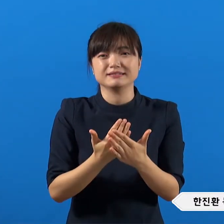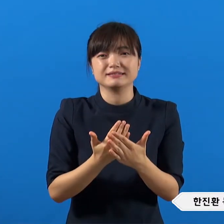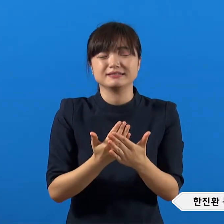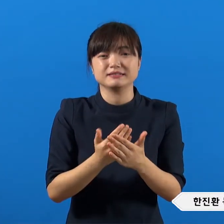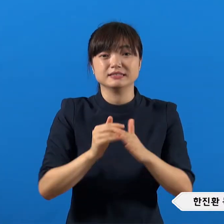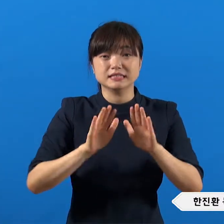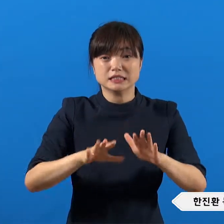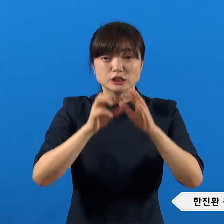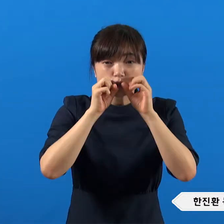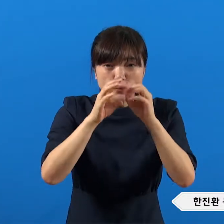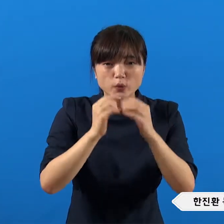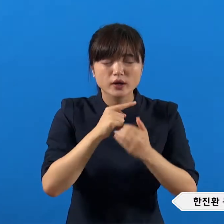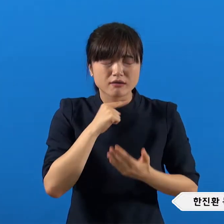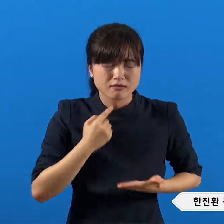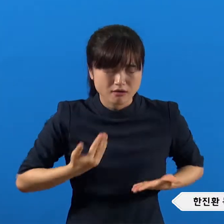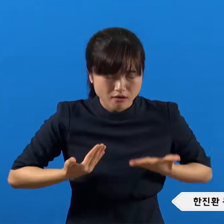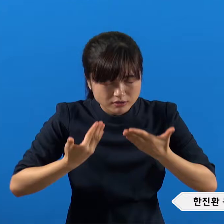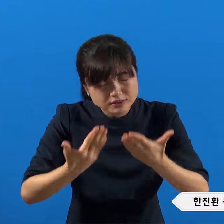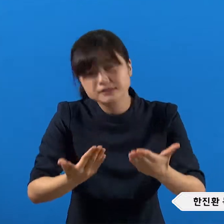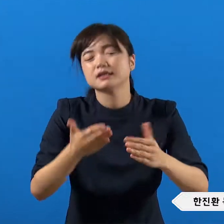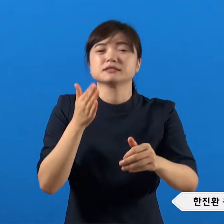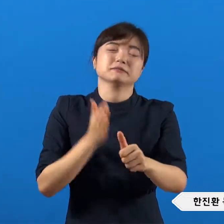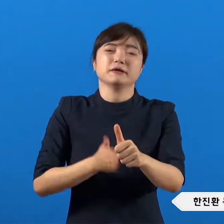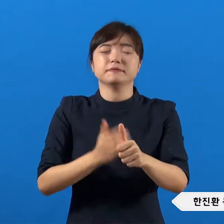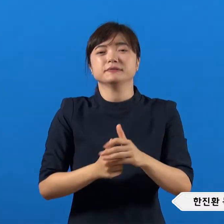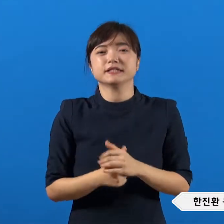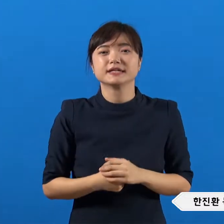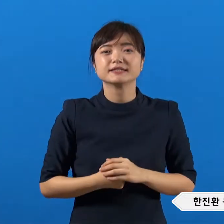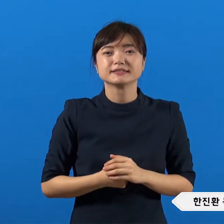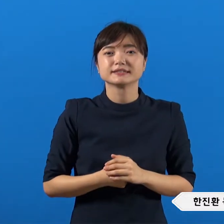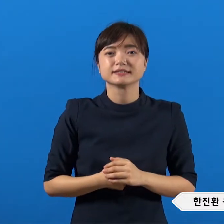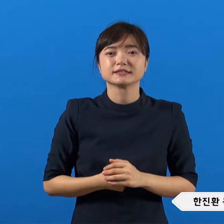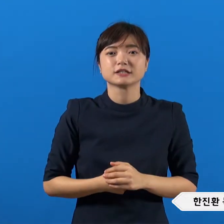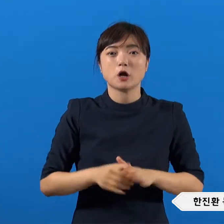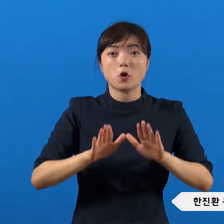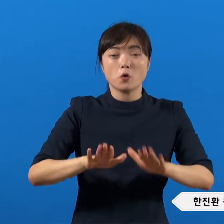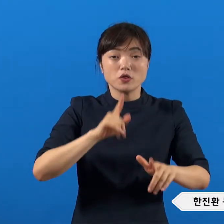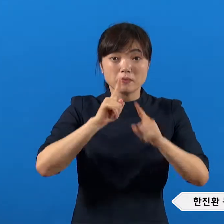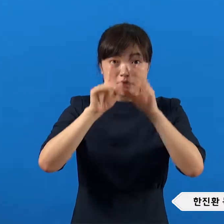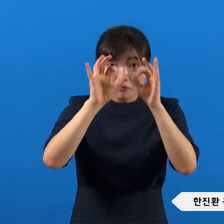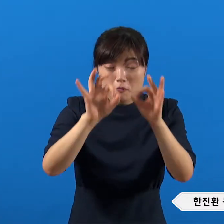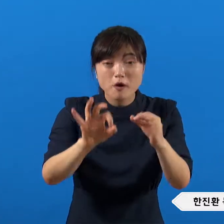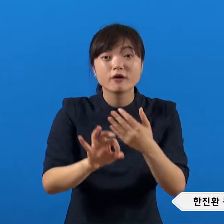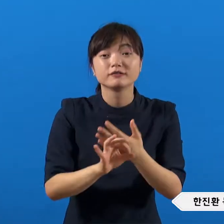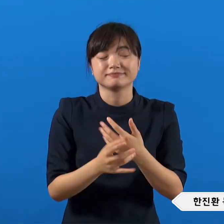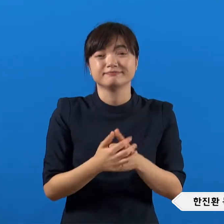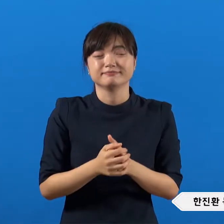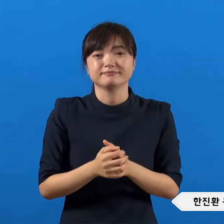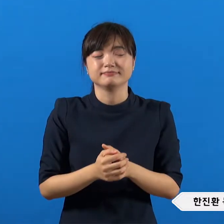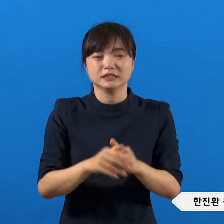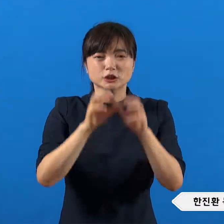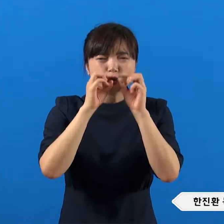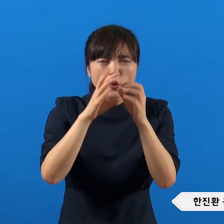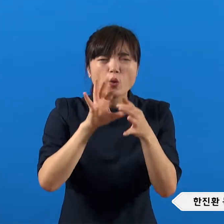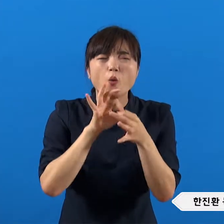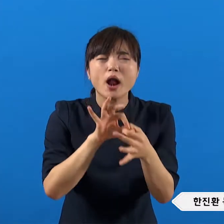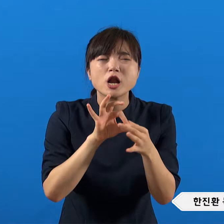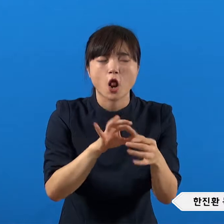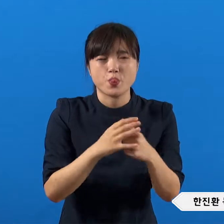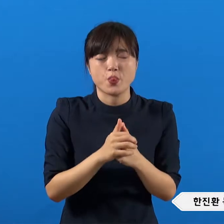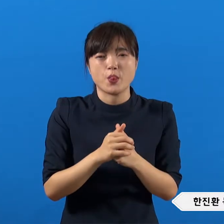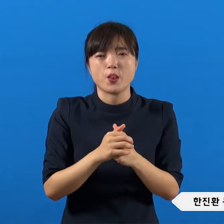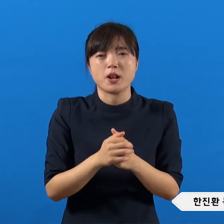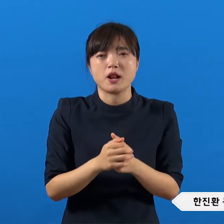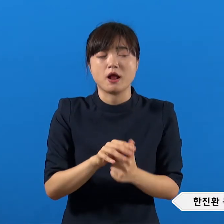이 전도에 헌신할 수 있어야 되겠습니다. 오늘 말씀 보니까 전도에 관해서